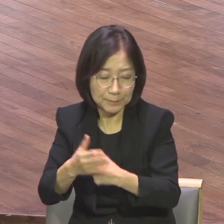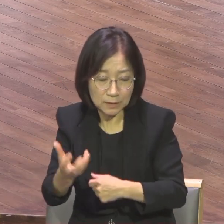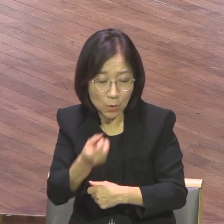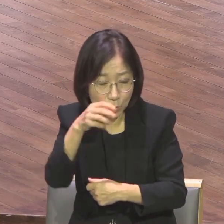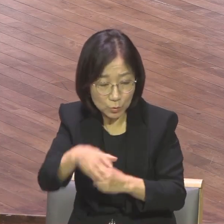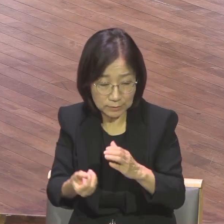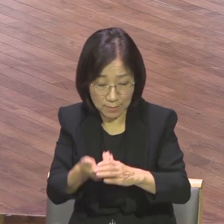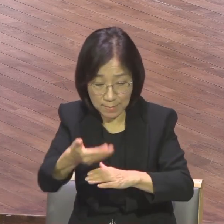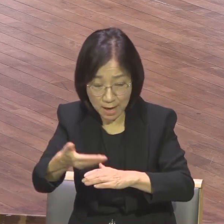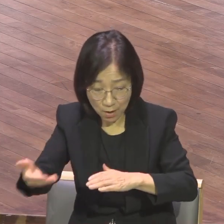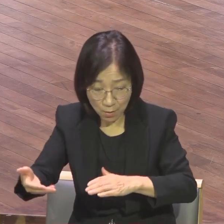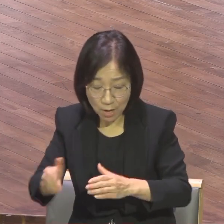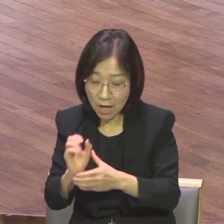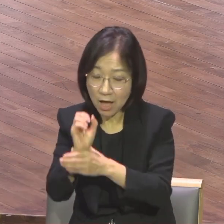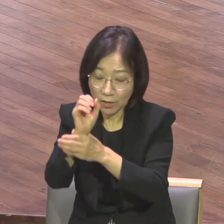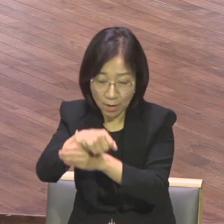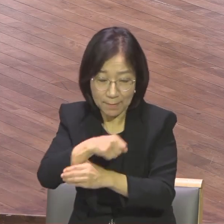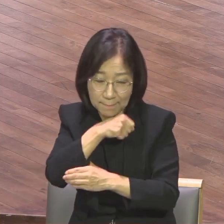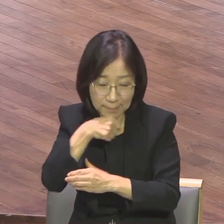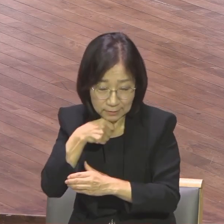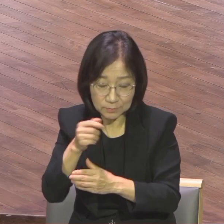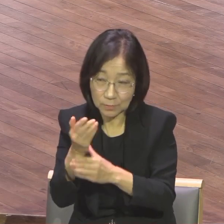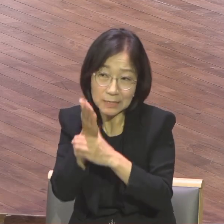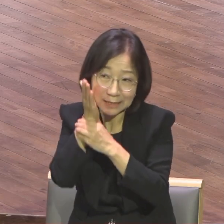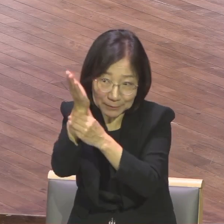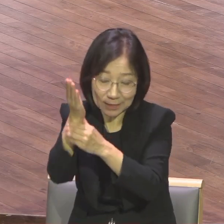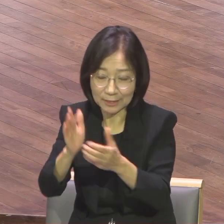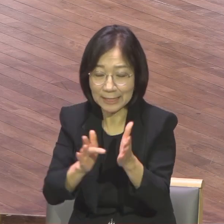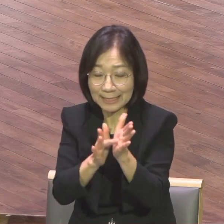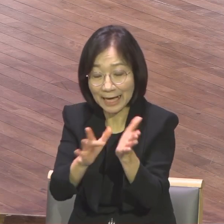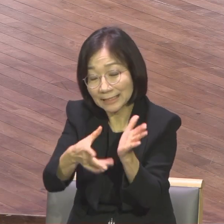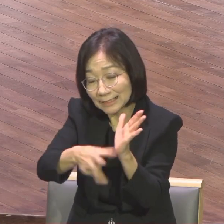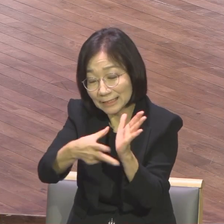그 잎사귀는 약재료가 되리라. 아멘.